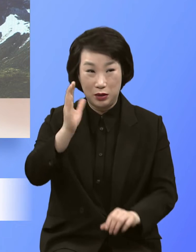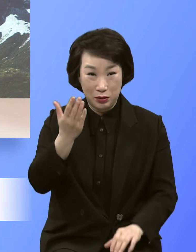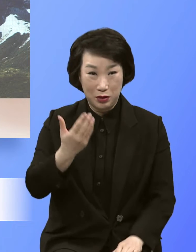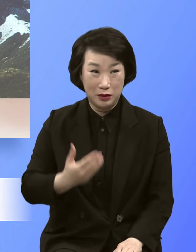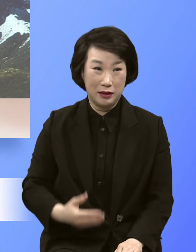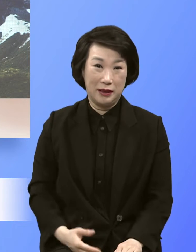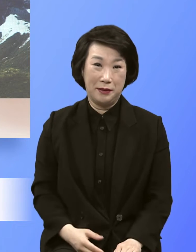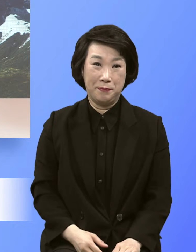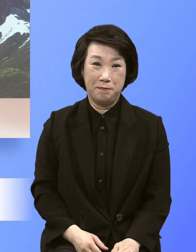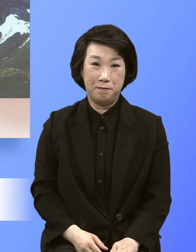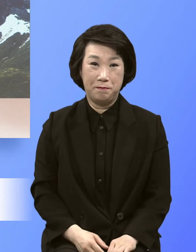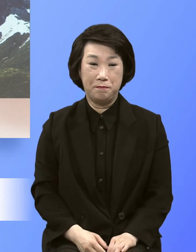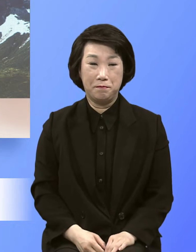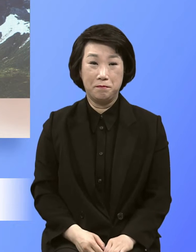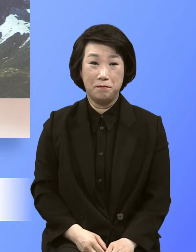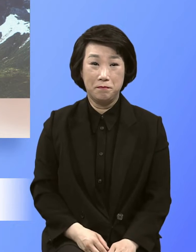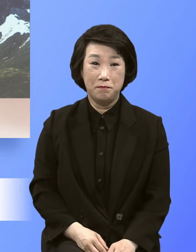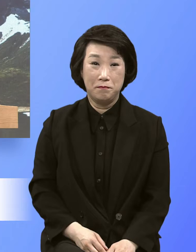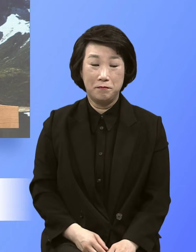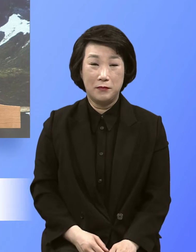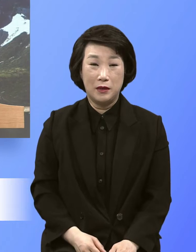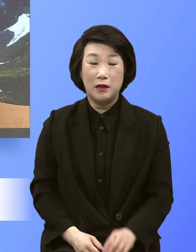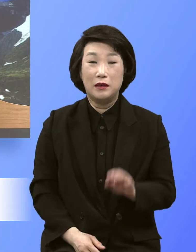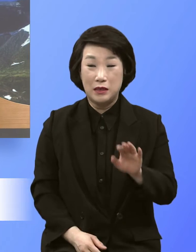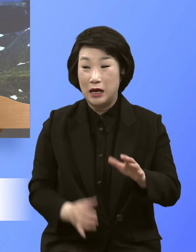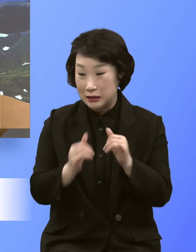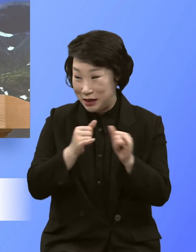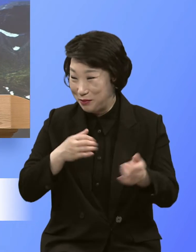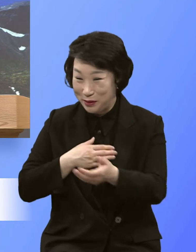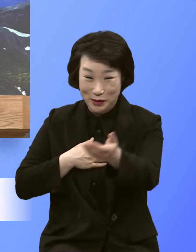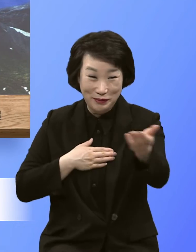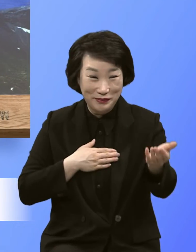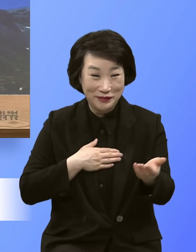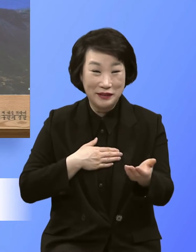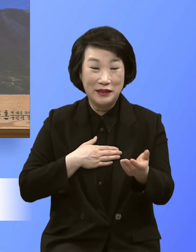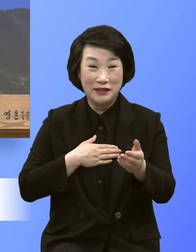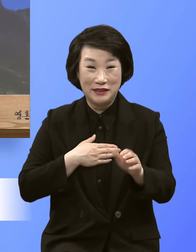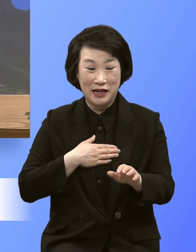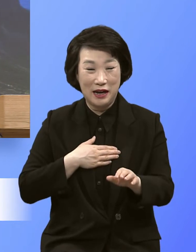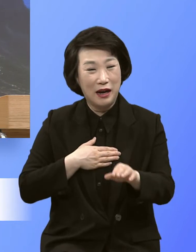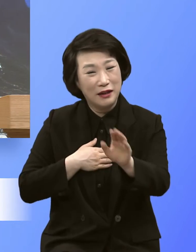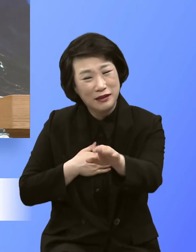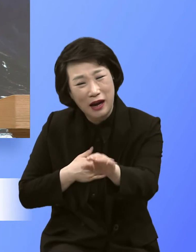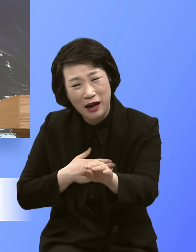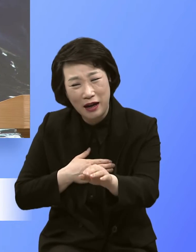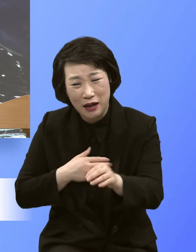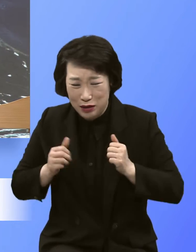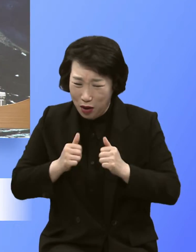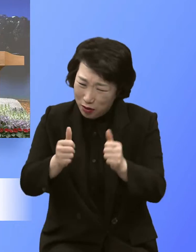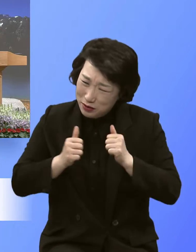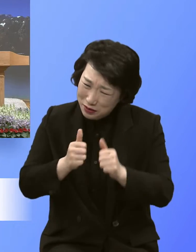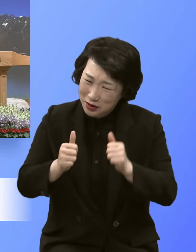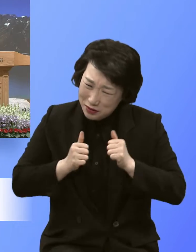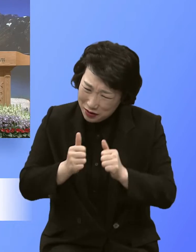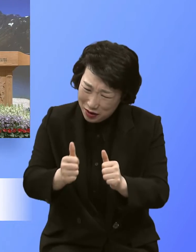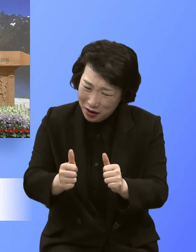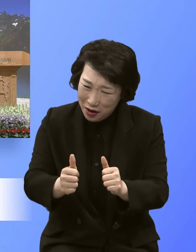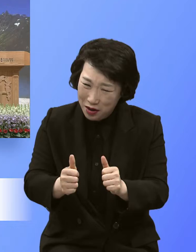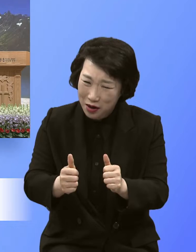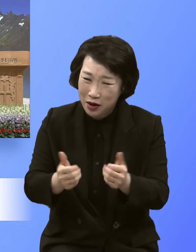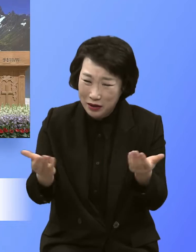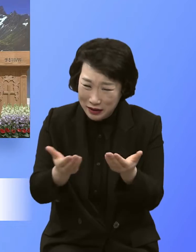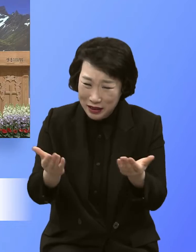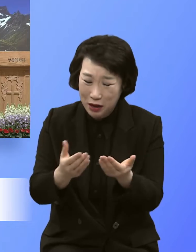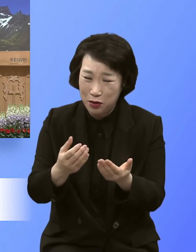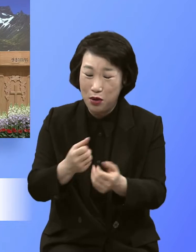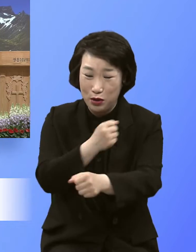소산을 먹으리라. 그 사람들이 왜 그렇게 열심히